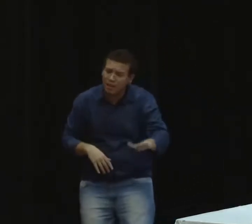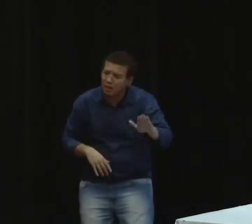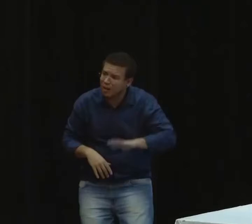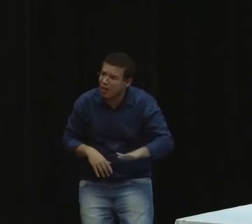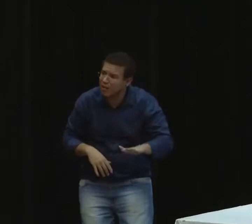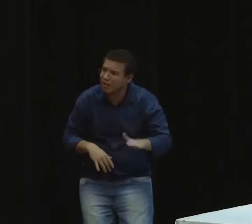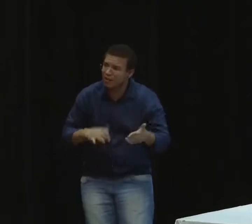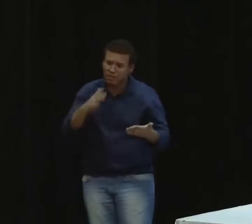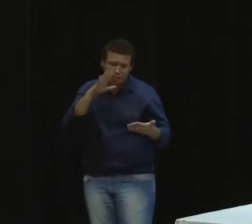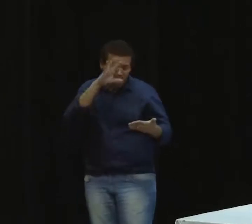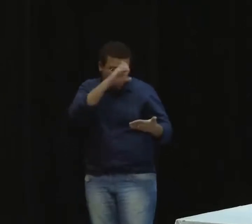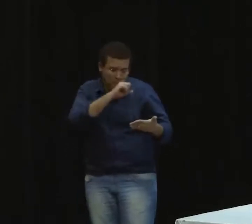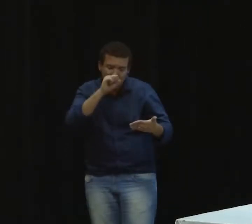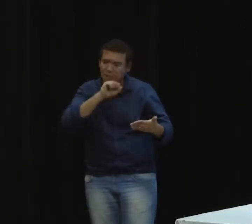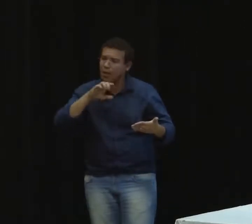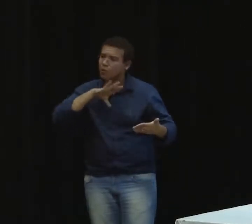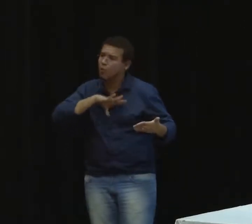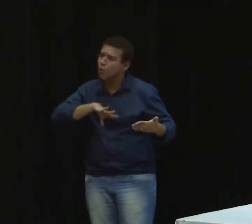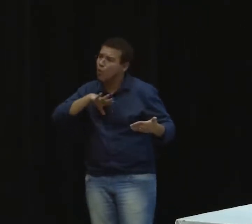Imaginação? Será que as crianças